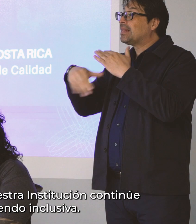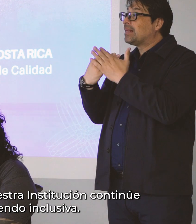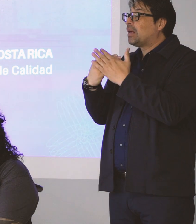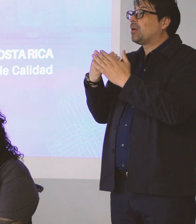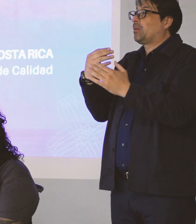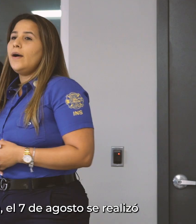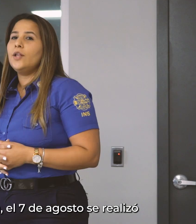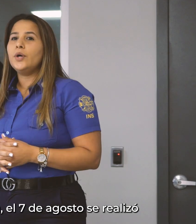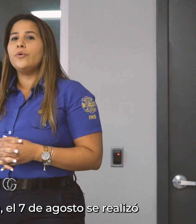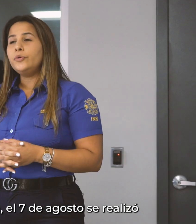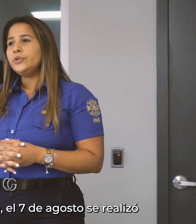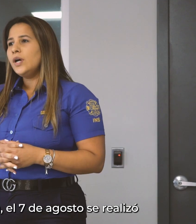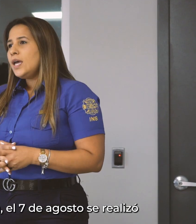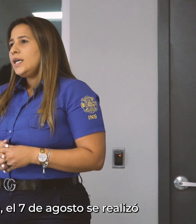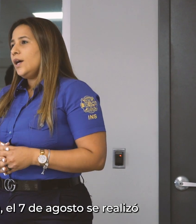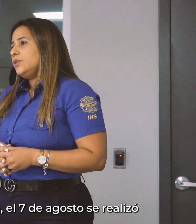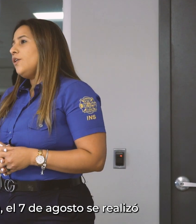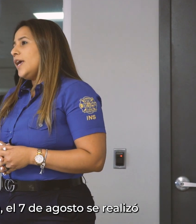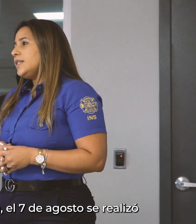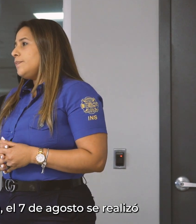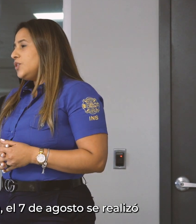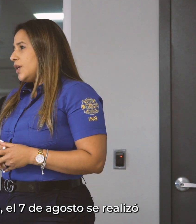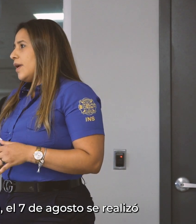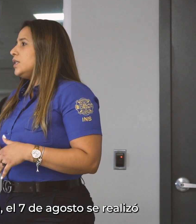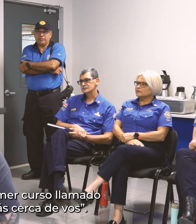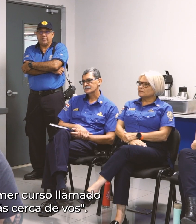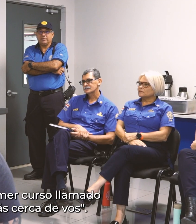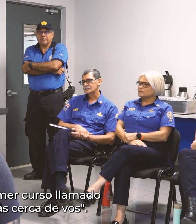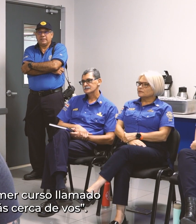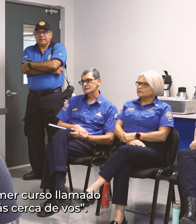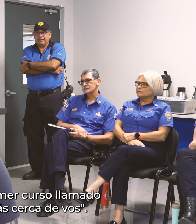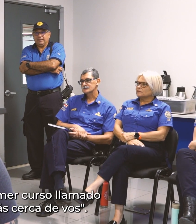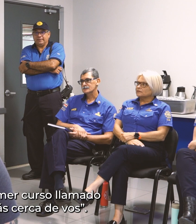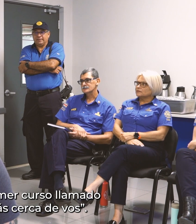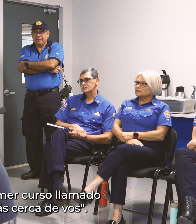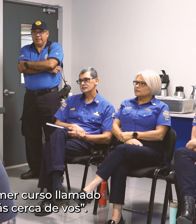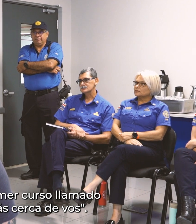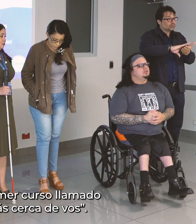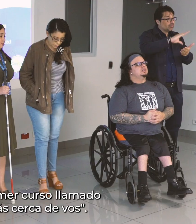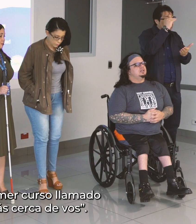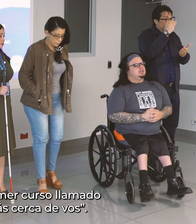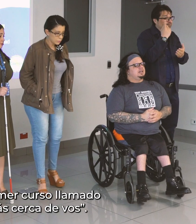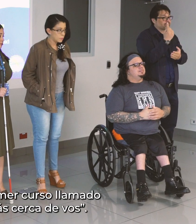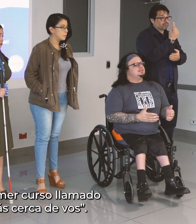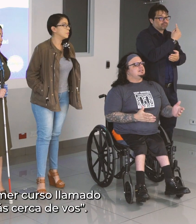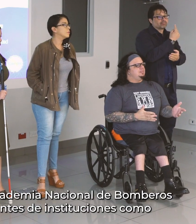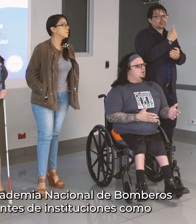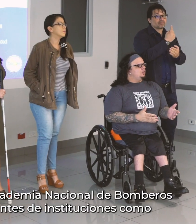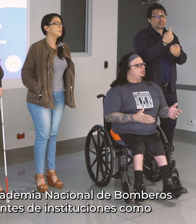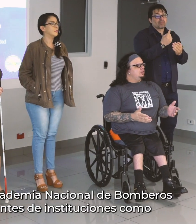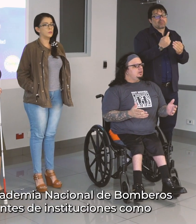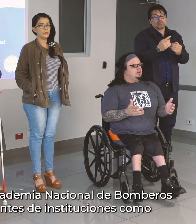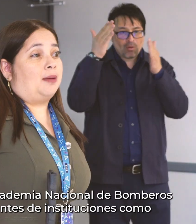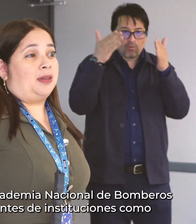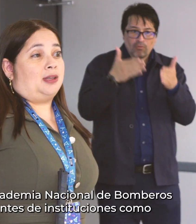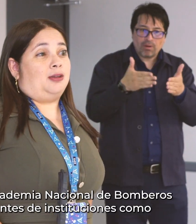siendo inclusiva. Por tal razón, el 7 de agosto se realizó el primer curso llamado Más Cerca de Vos, impartido